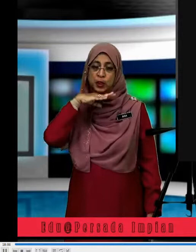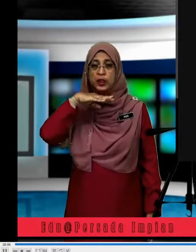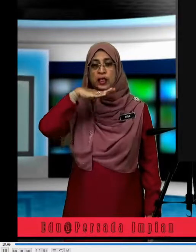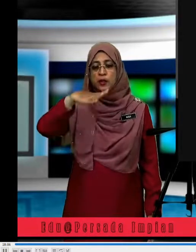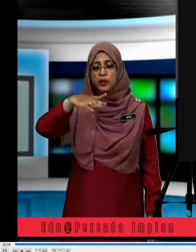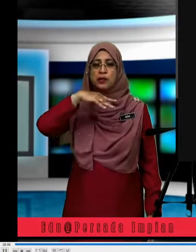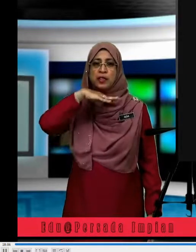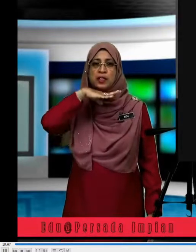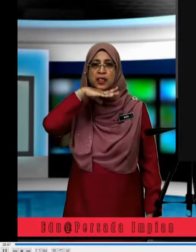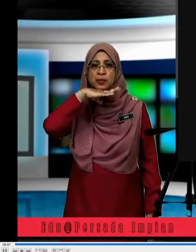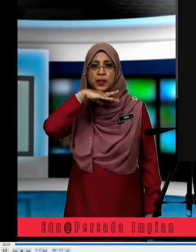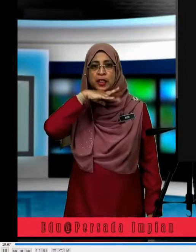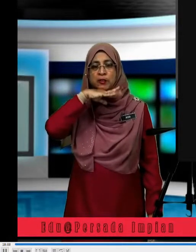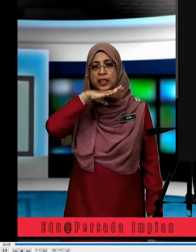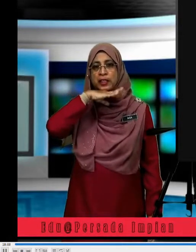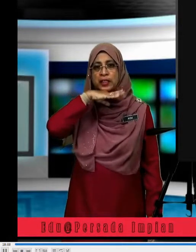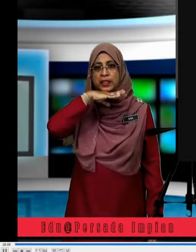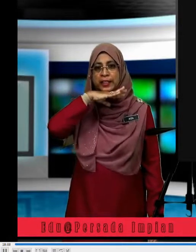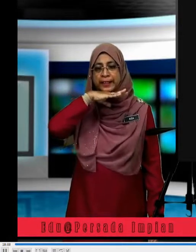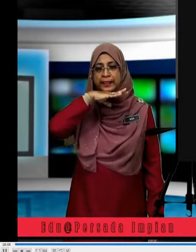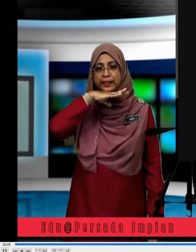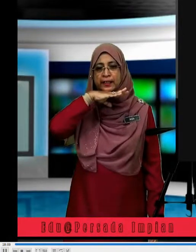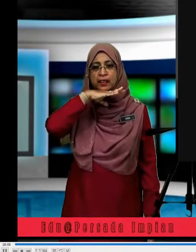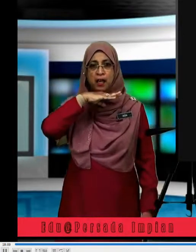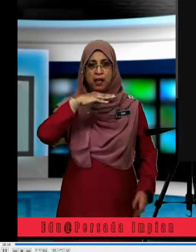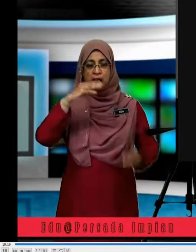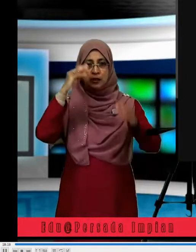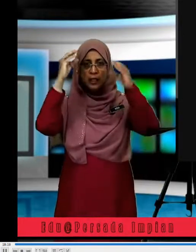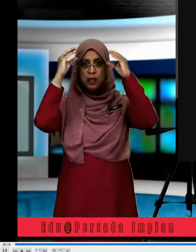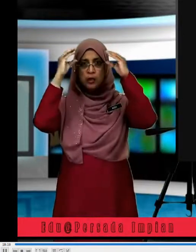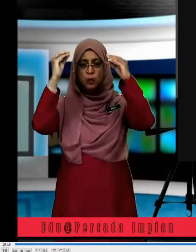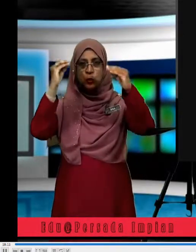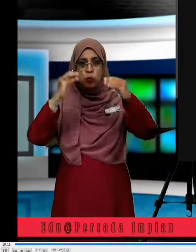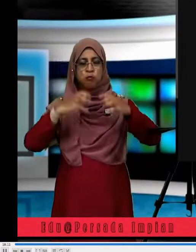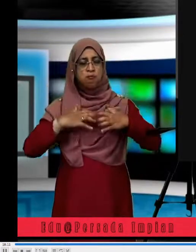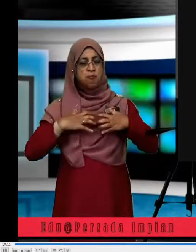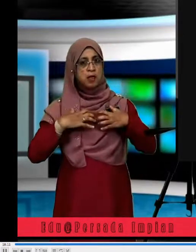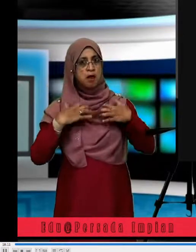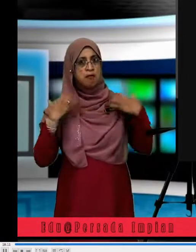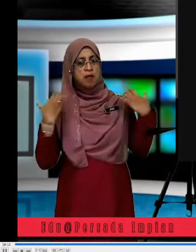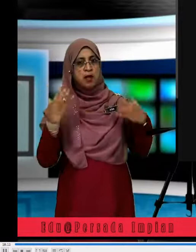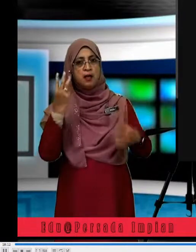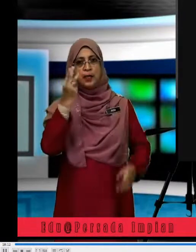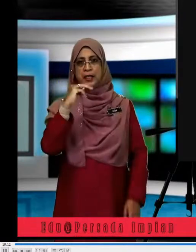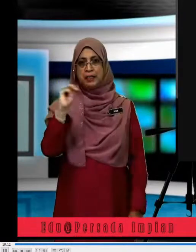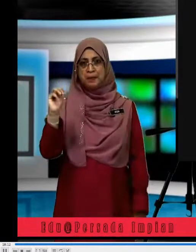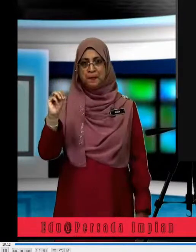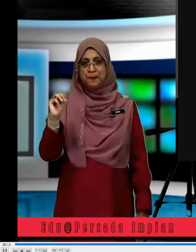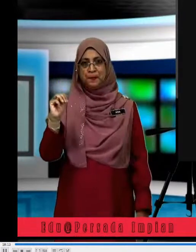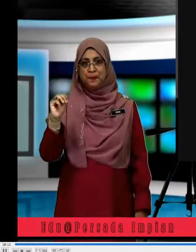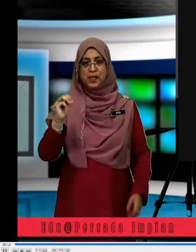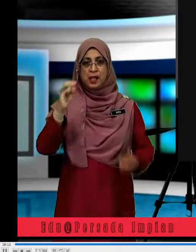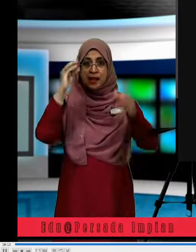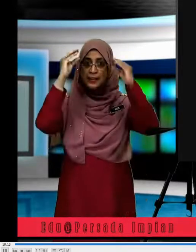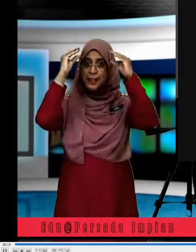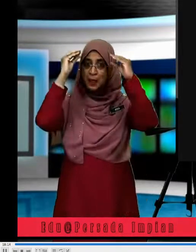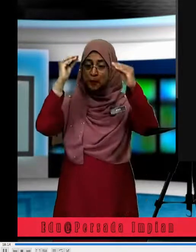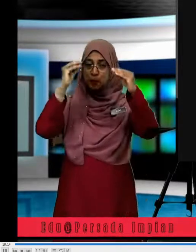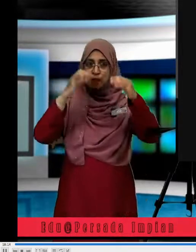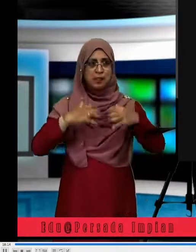kotor-kotor letak dibawah dagu Ciku marah mereka